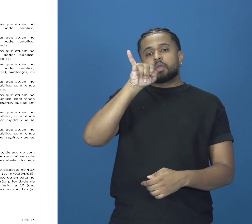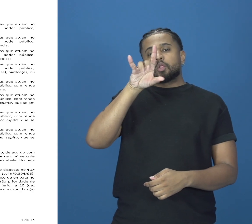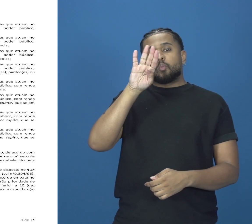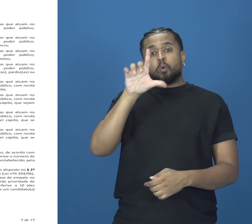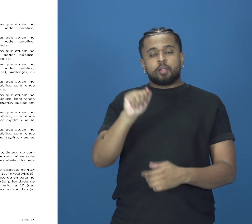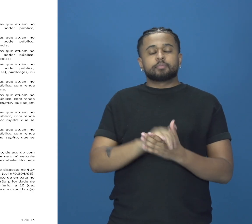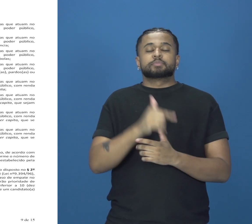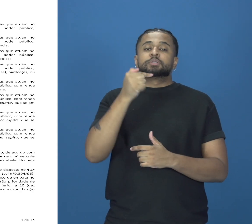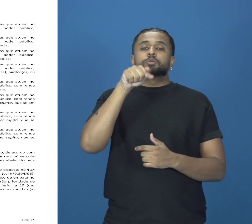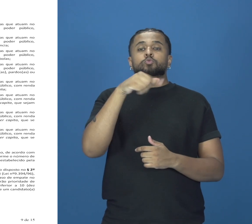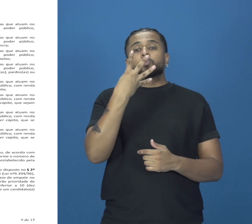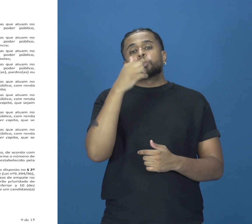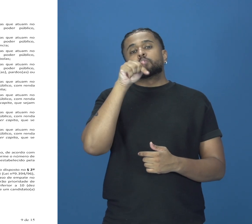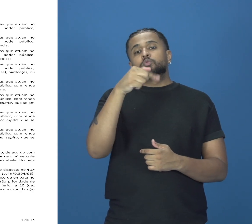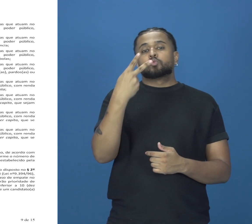quilombolas.